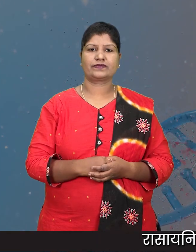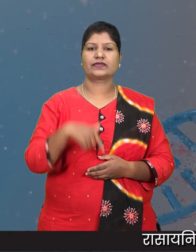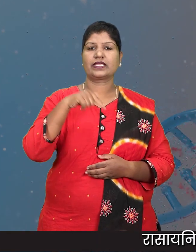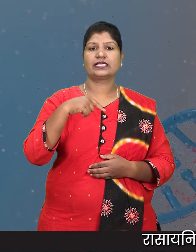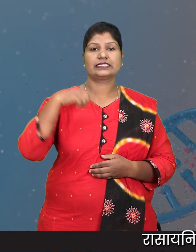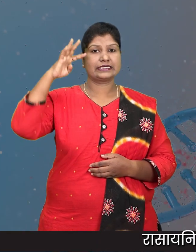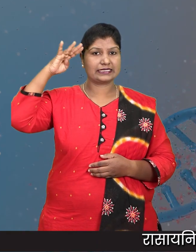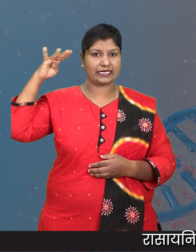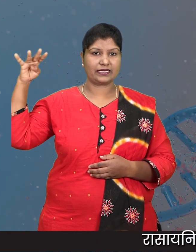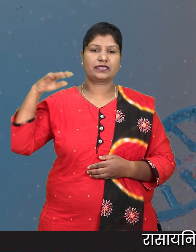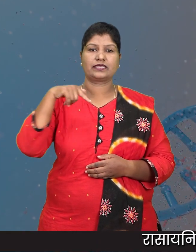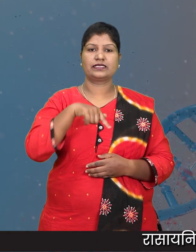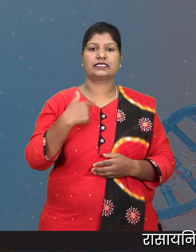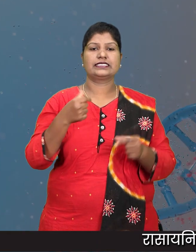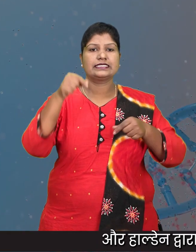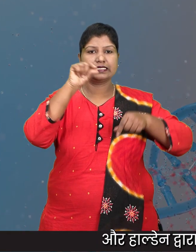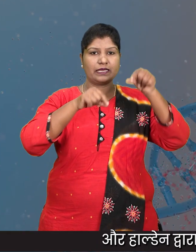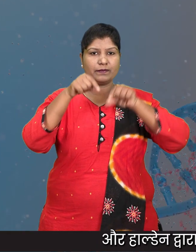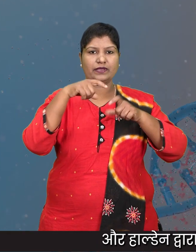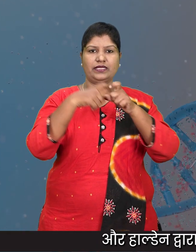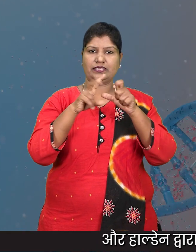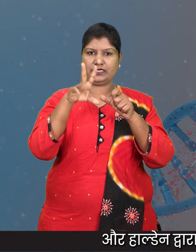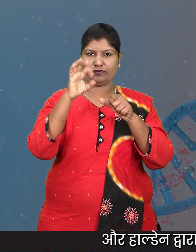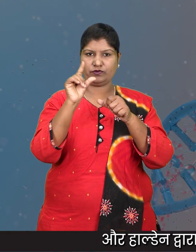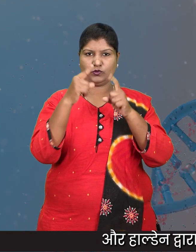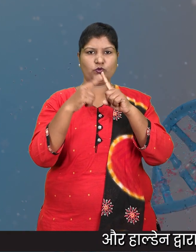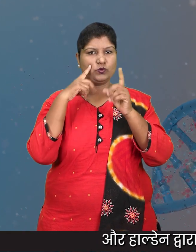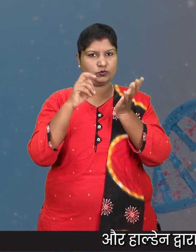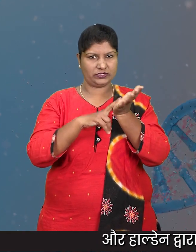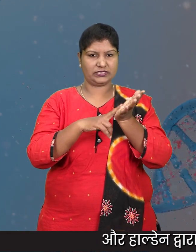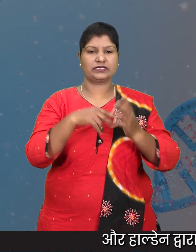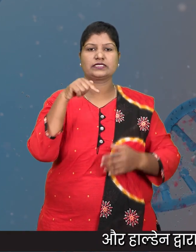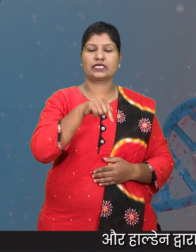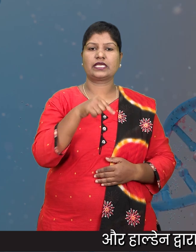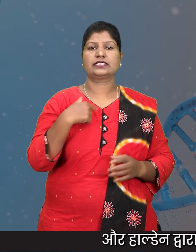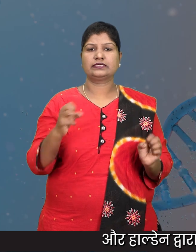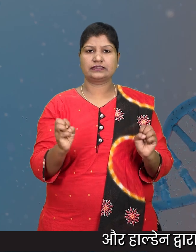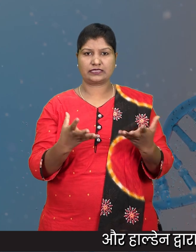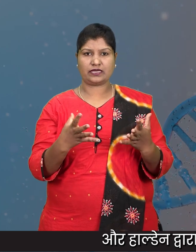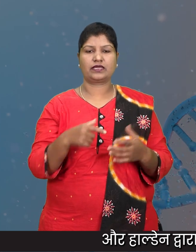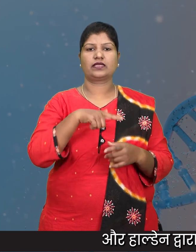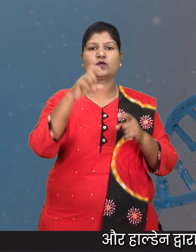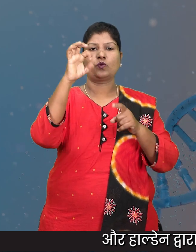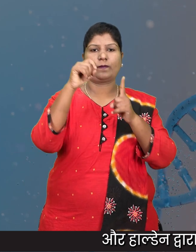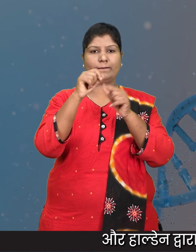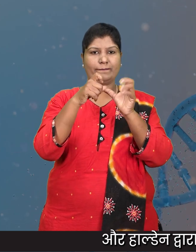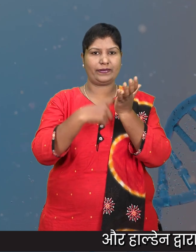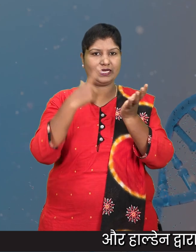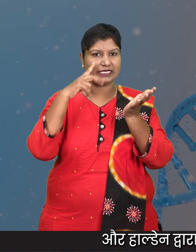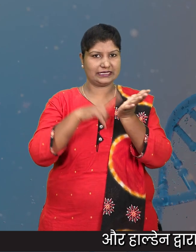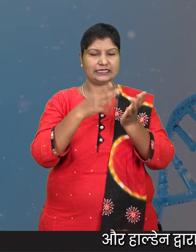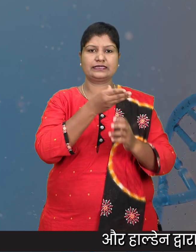रासायनिक विकास का सिद्धांत ओपेरिन और हैल्डेन द्वारा स्वतंत्र रूप में प्रस्तावित किया गया